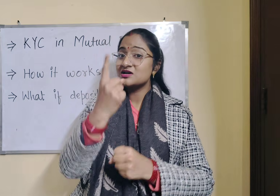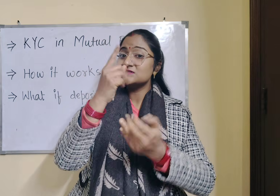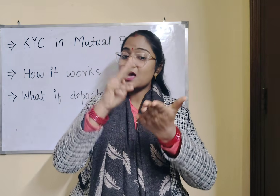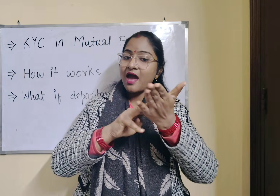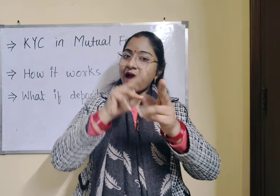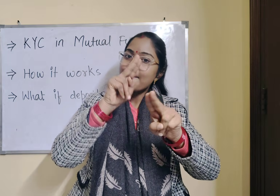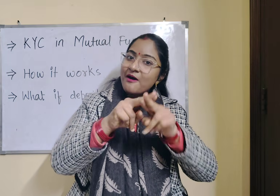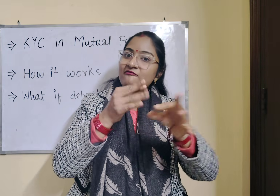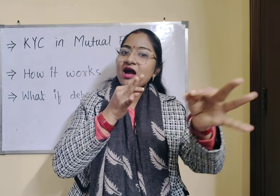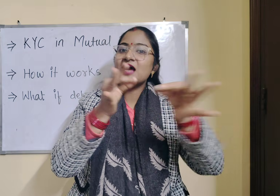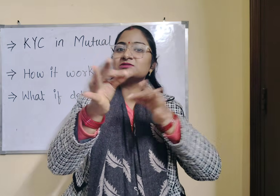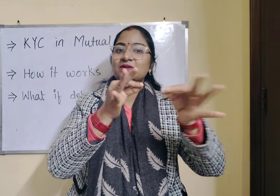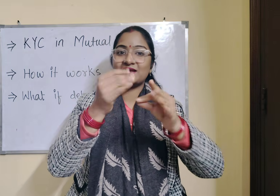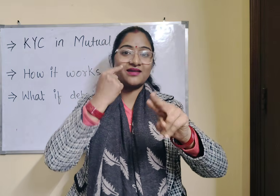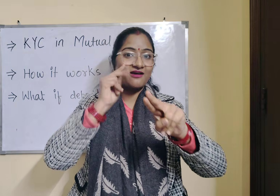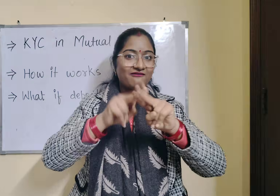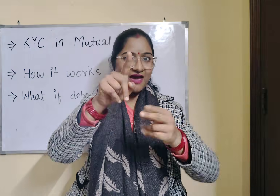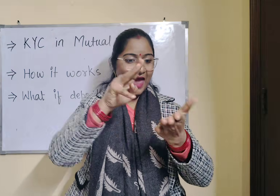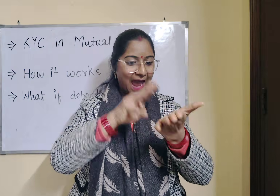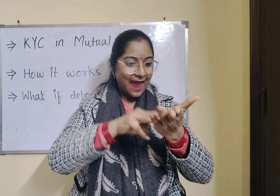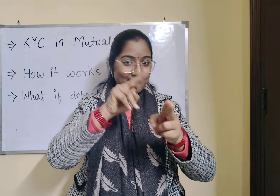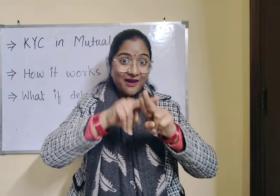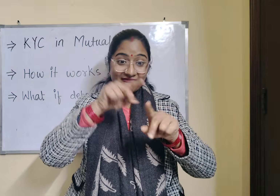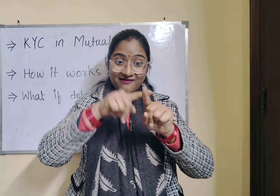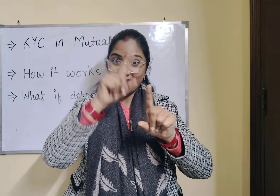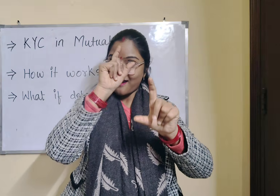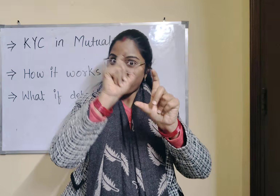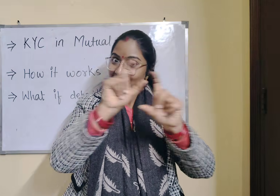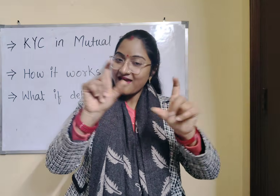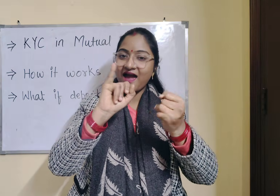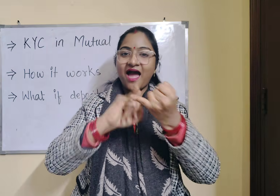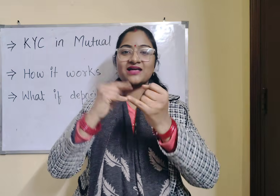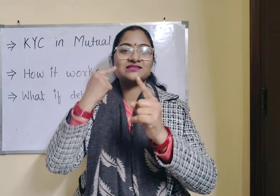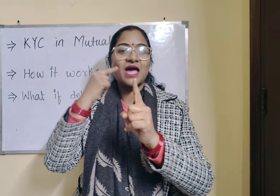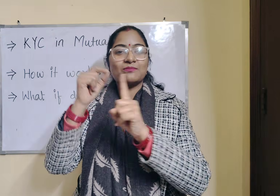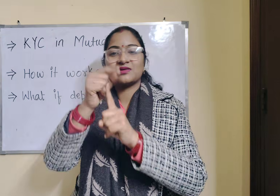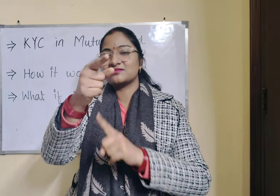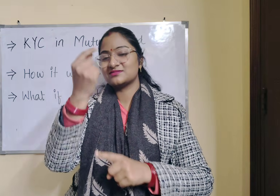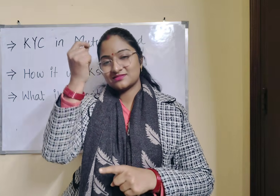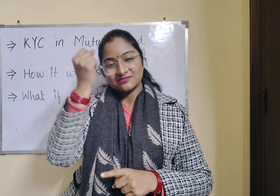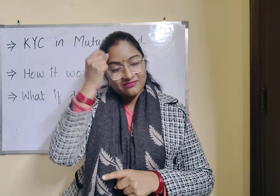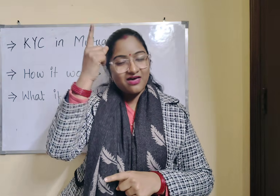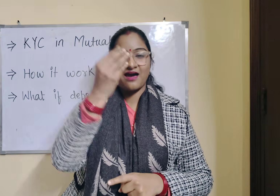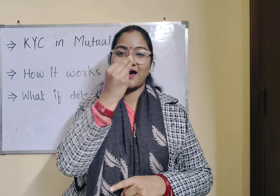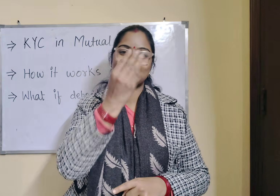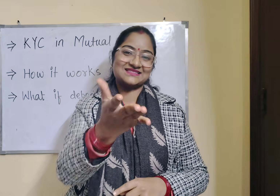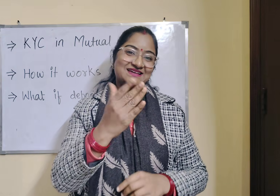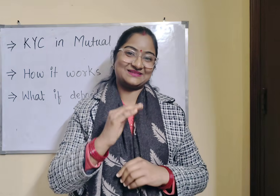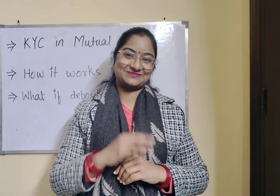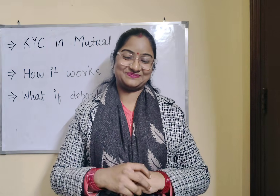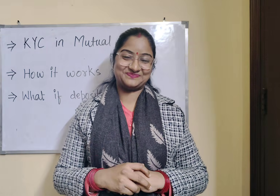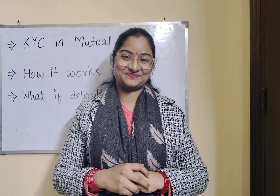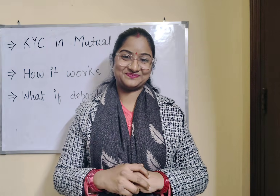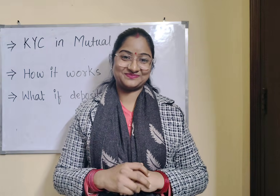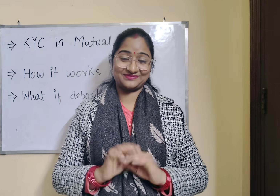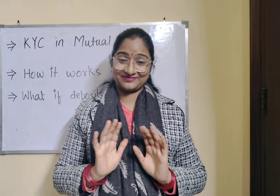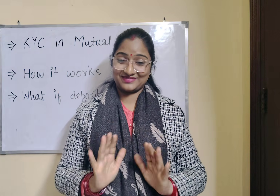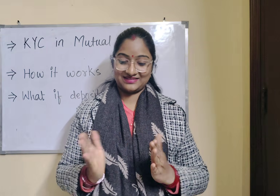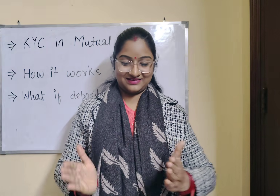सोचा कि नहीं, पहले म्यूचुअल फंड समझाना बहुत ज़रूरी है। जब आपको म्यूचुअल फंड समझ में आ जाएगा तो SIP आपके लिए बहुत आसान रहेगा